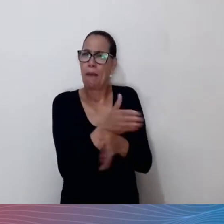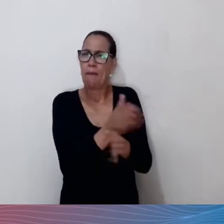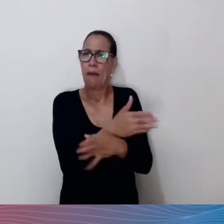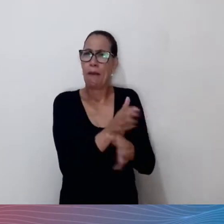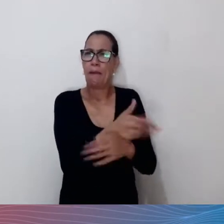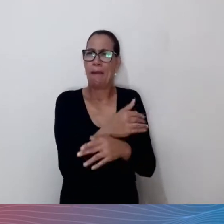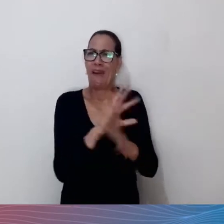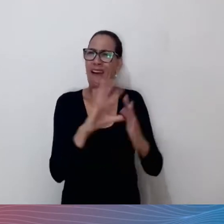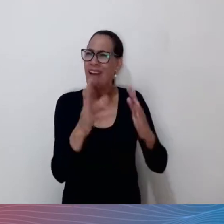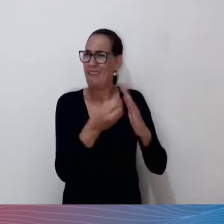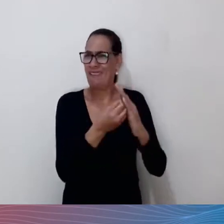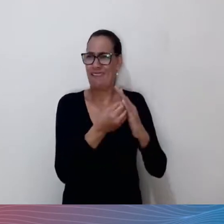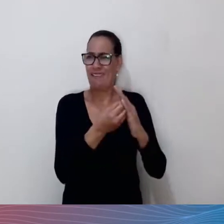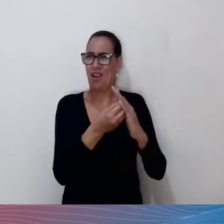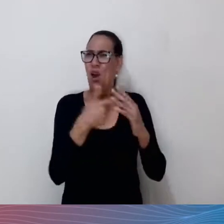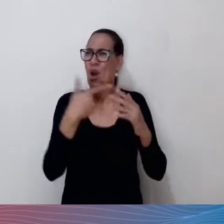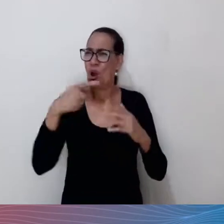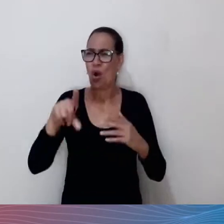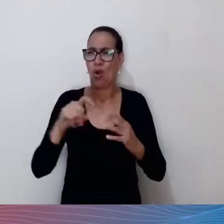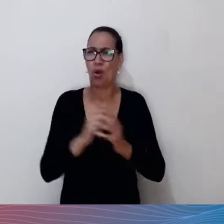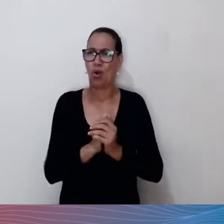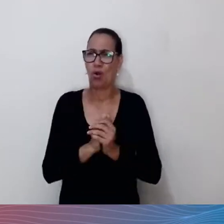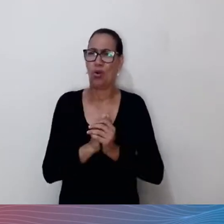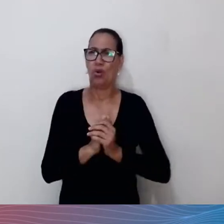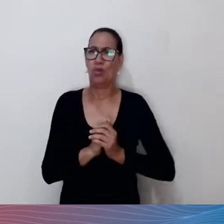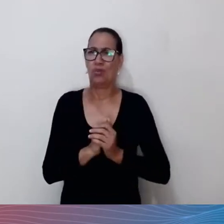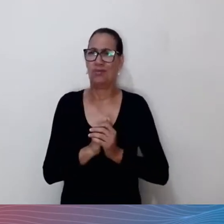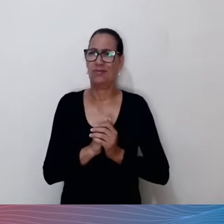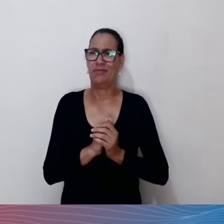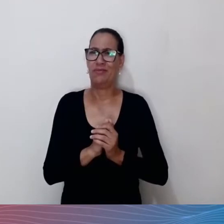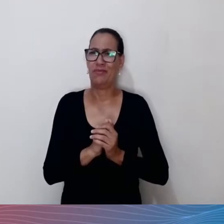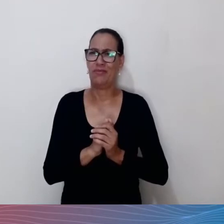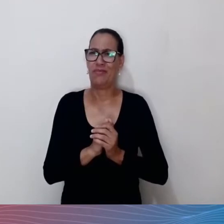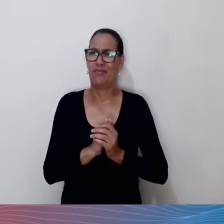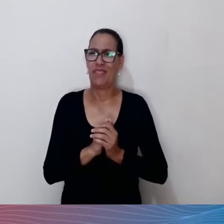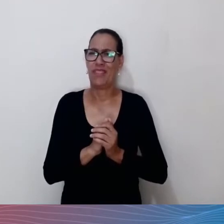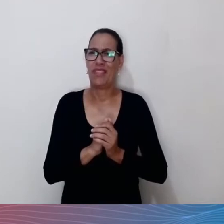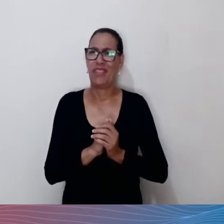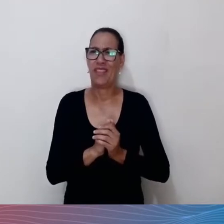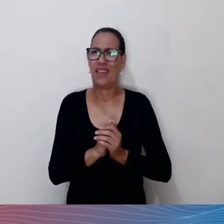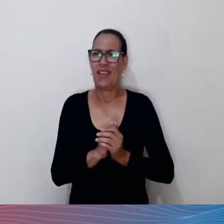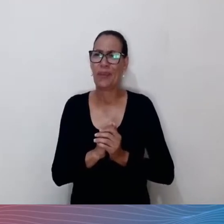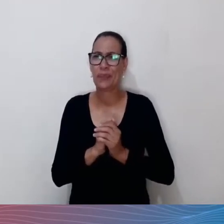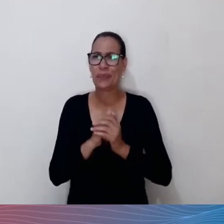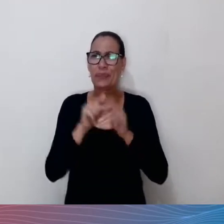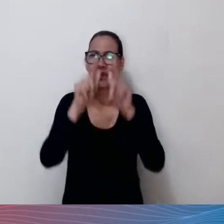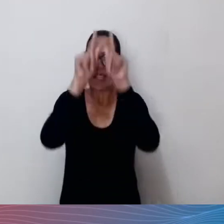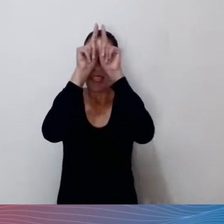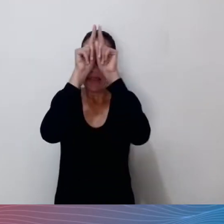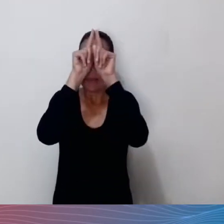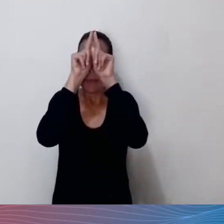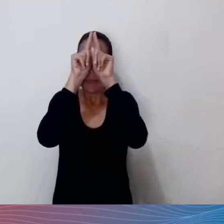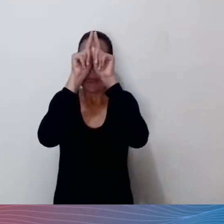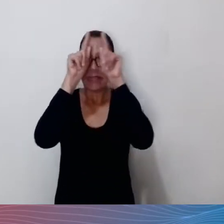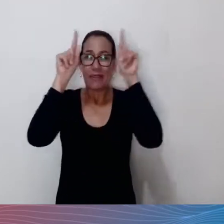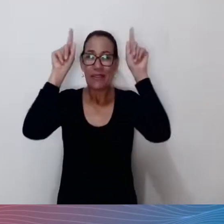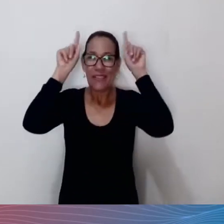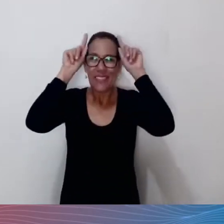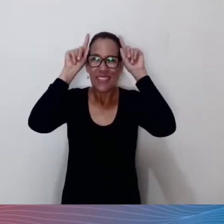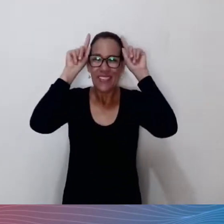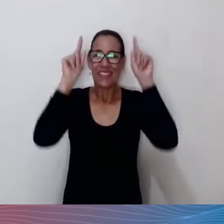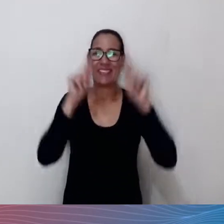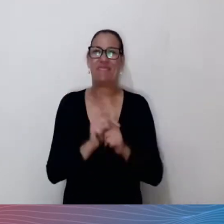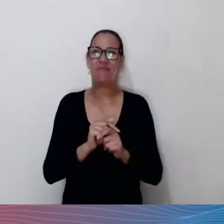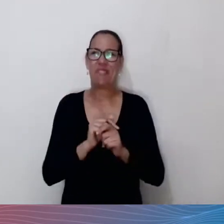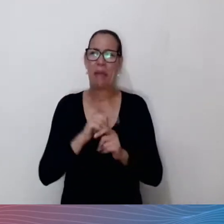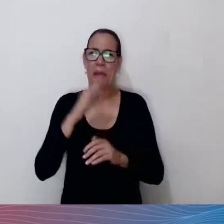os outros que eram mais dados à filosofia grega e tentaram introduzir gnosticismo na igreja. E